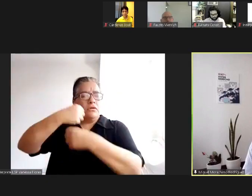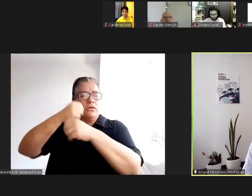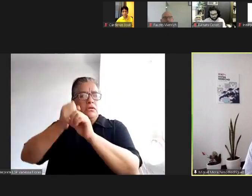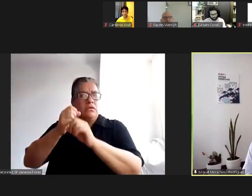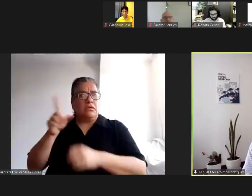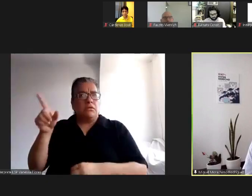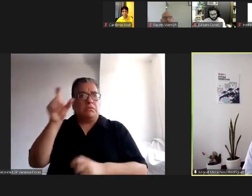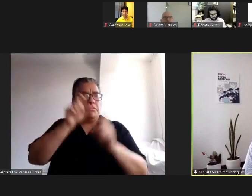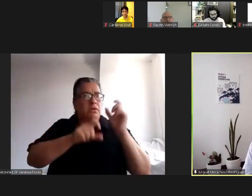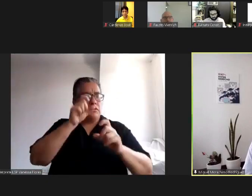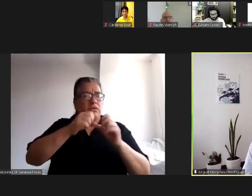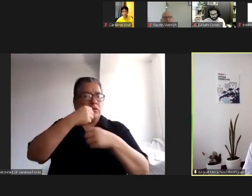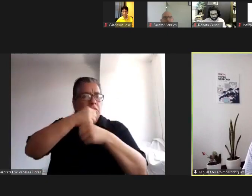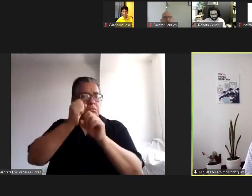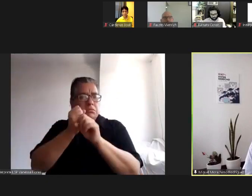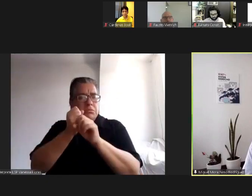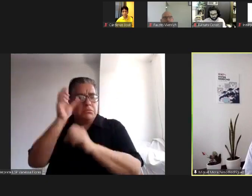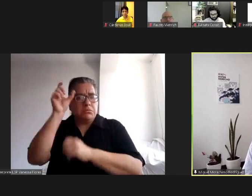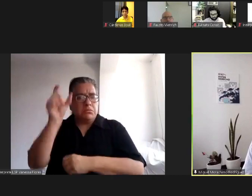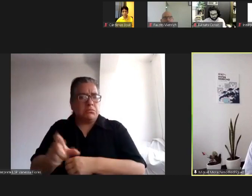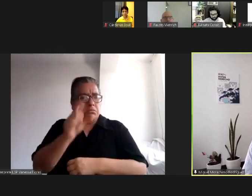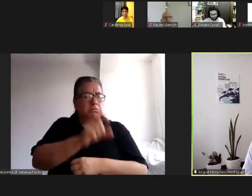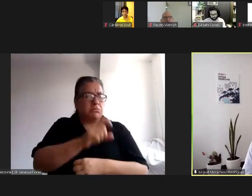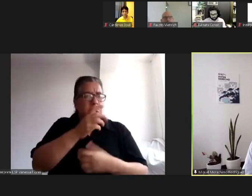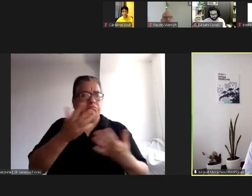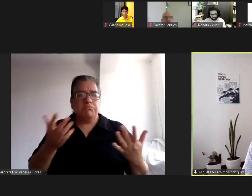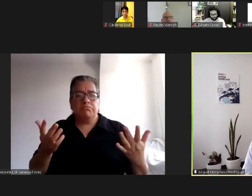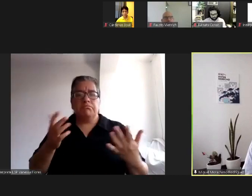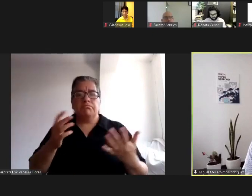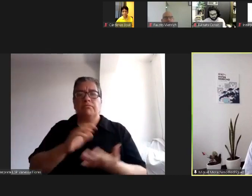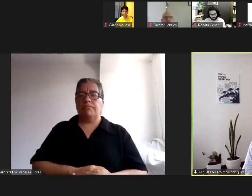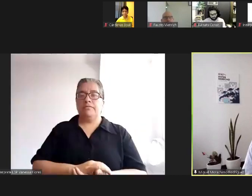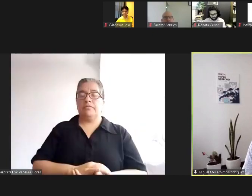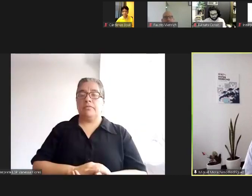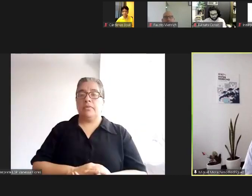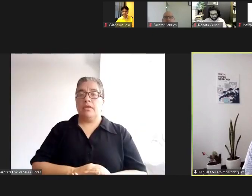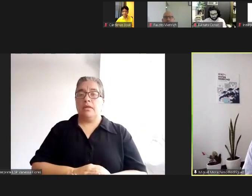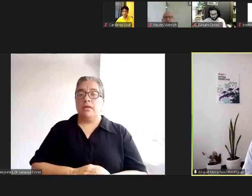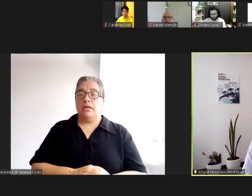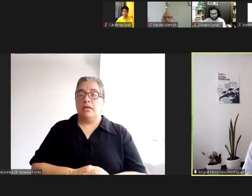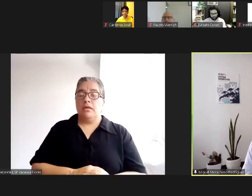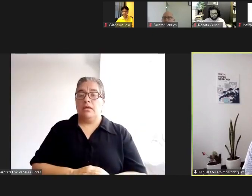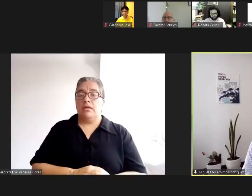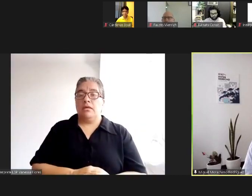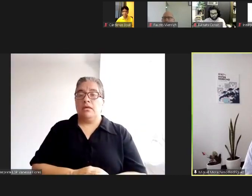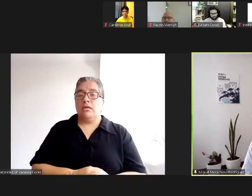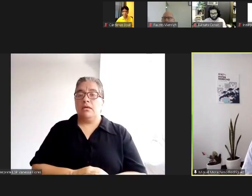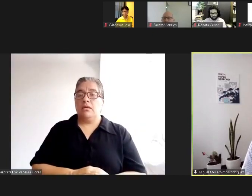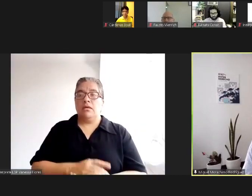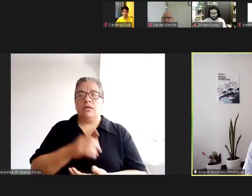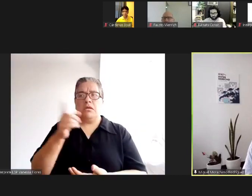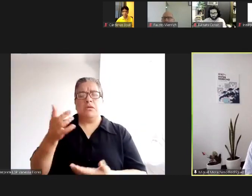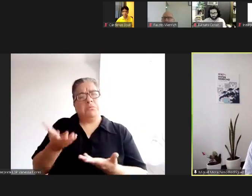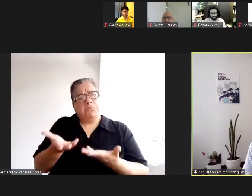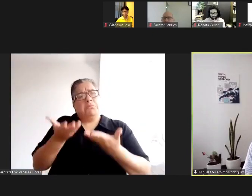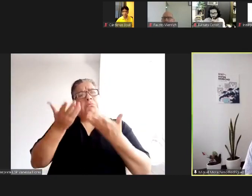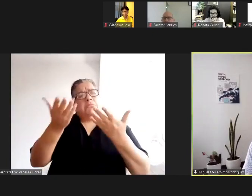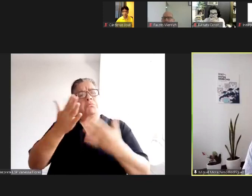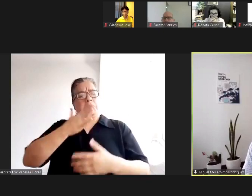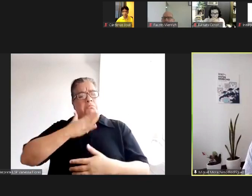hay autores y creadores, entre nosotros hay personas que ponen a disposición del público sus